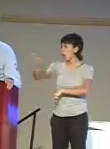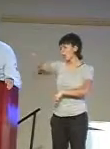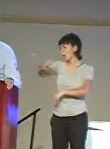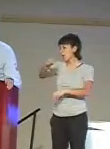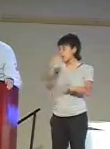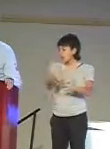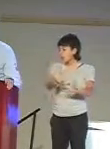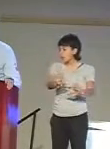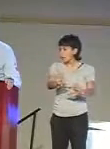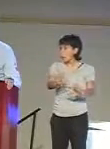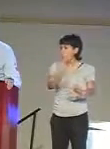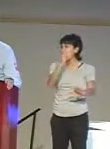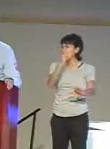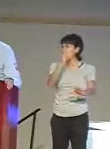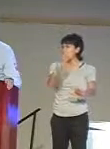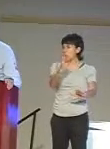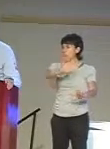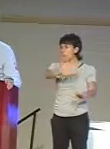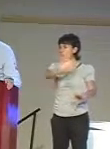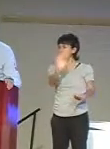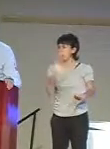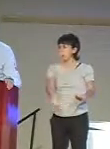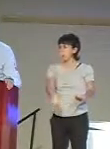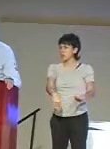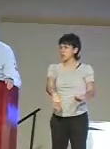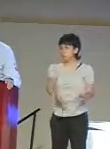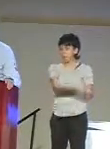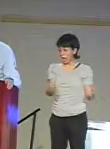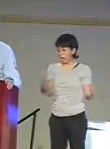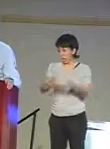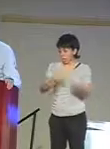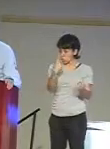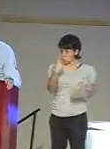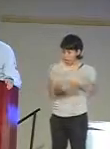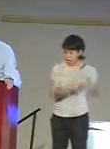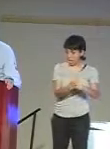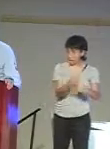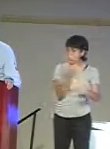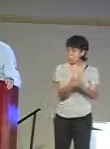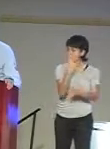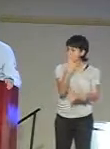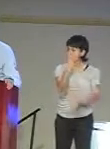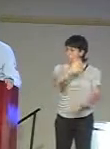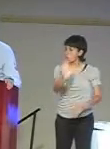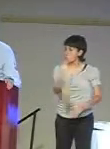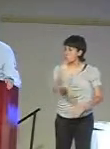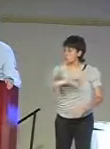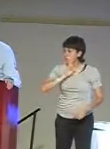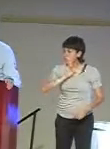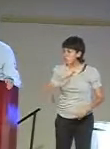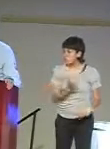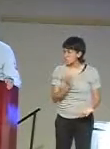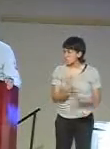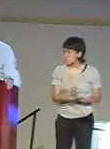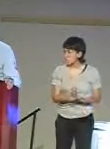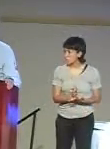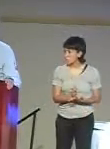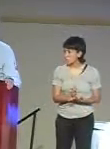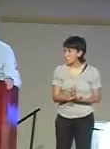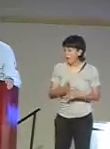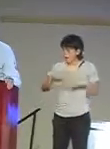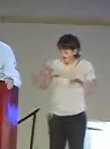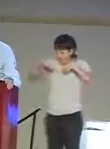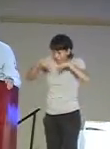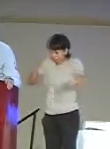4 muertes maternas en todo el año. Nosotros tenemos hospitales